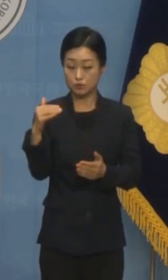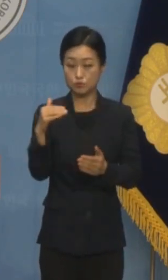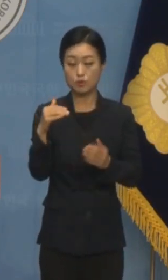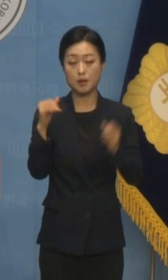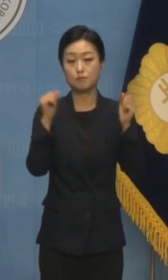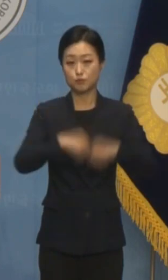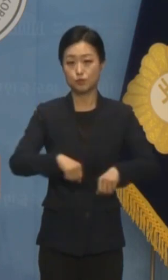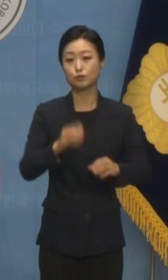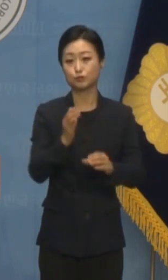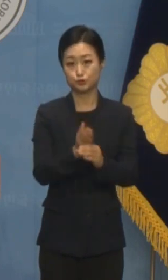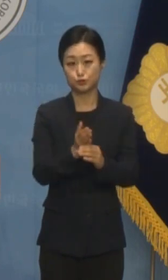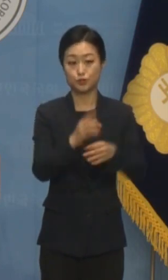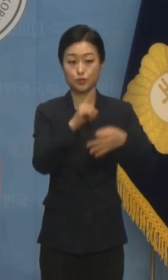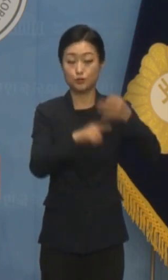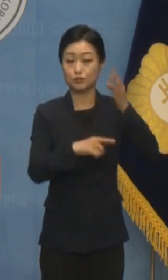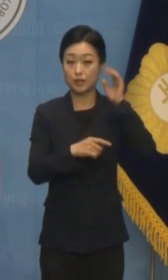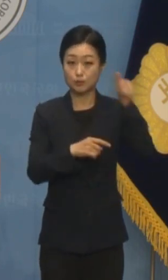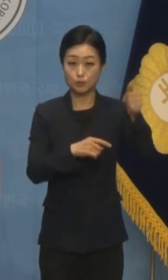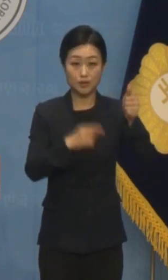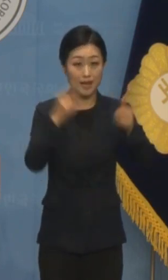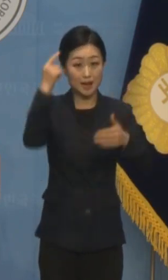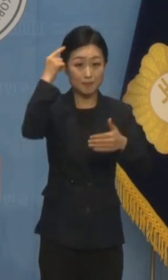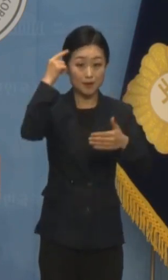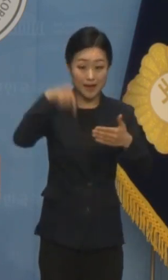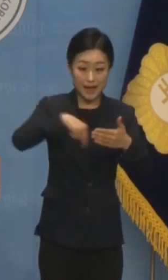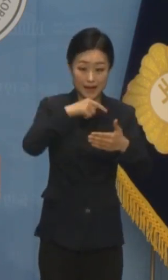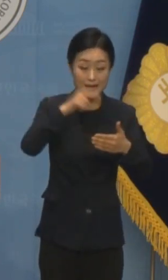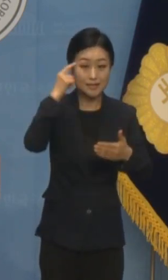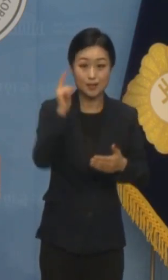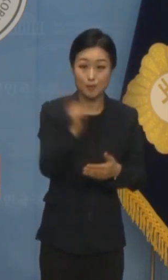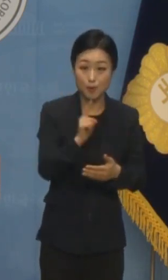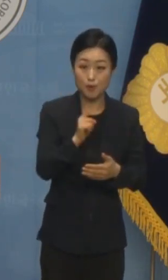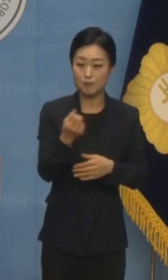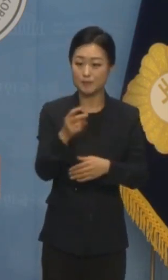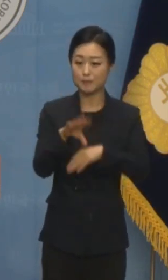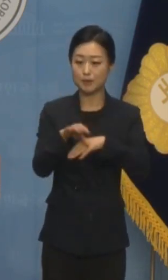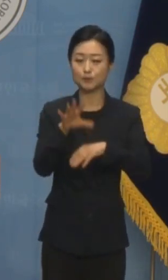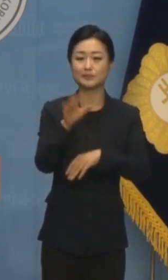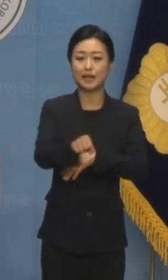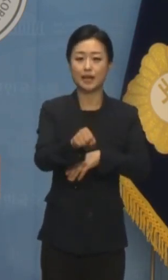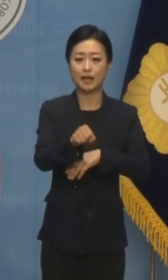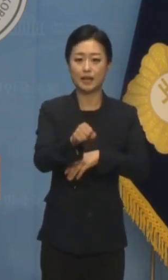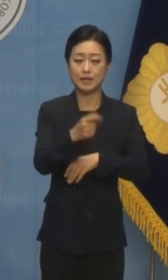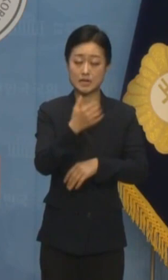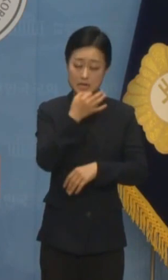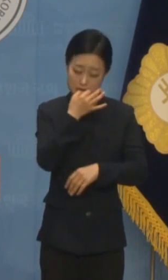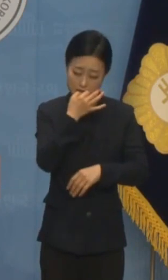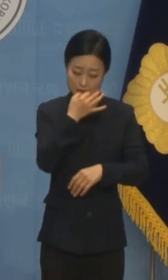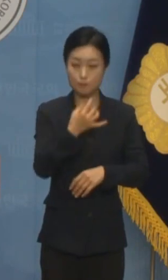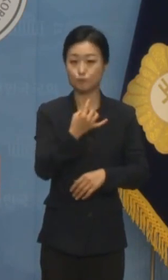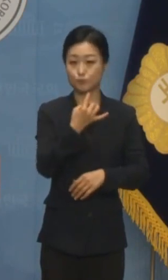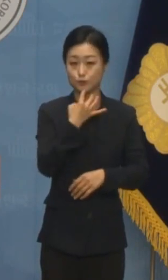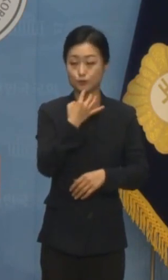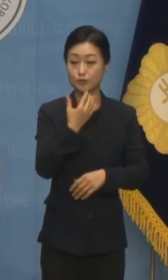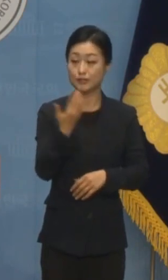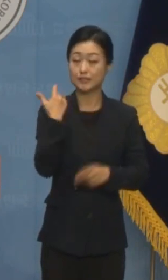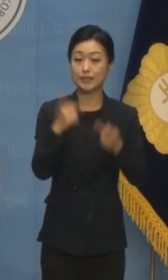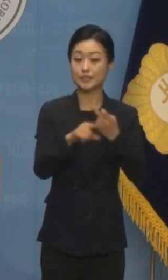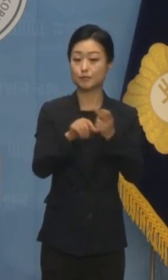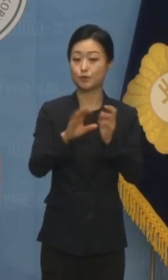있습니다. 윤석열 대통령의 머릿속에는 오직 언론 장악의 일념뿐입니까? 지난해